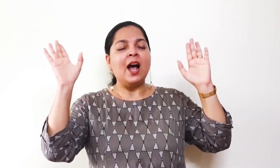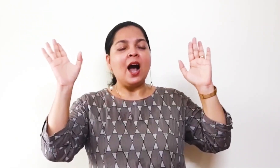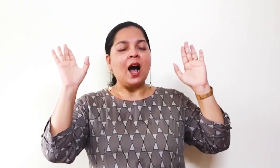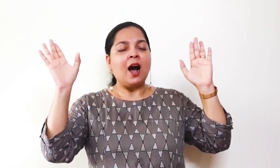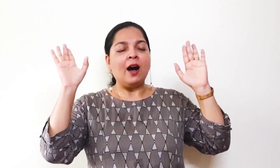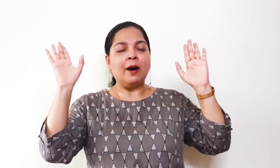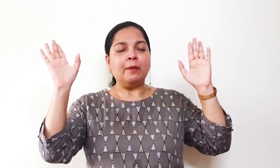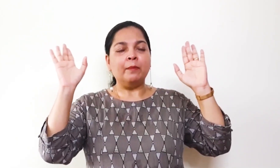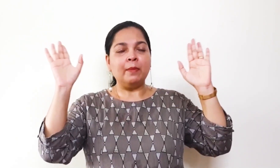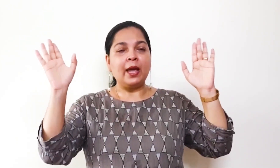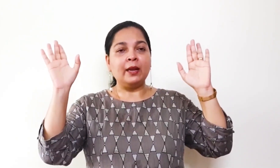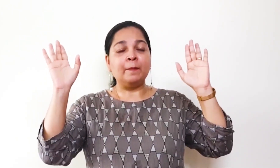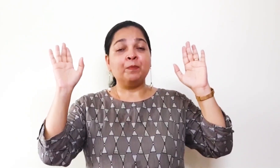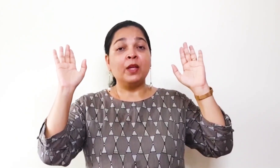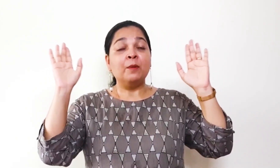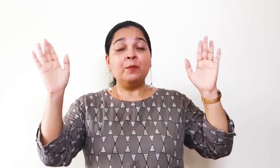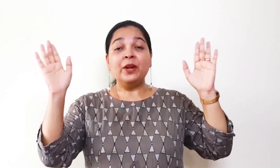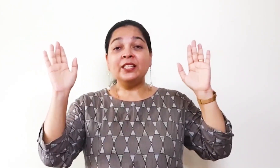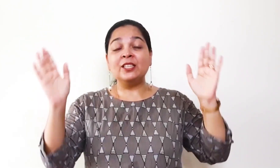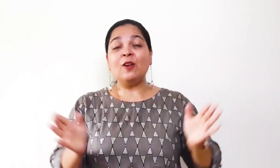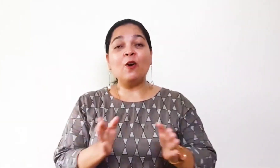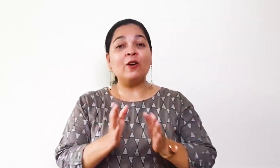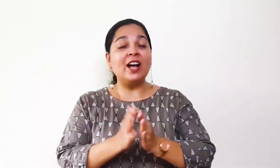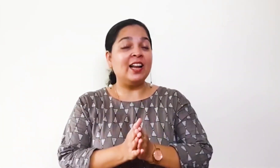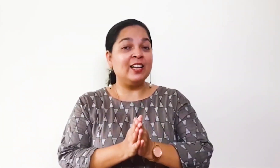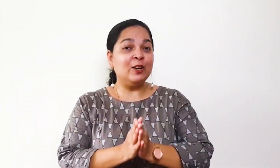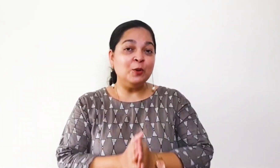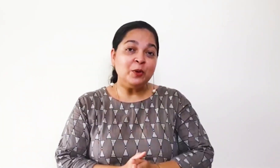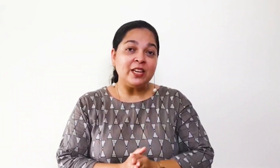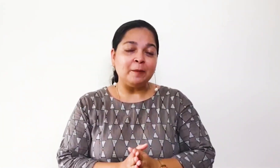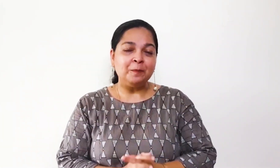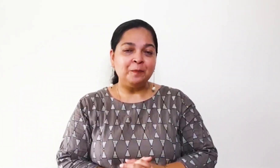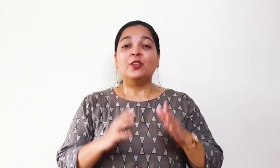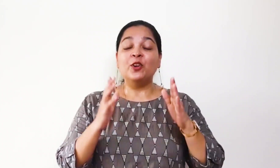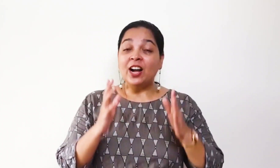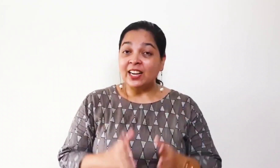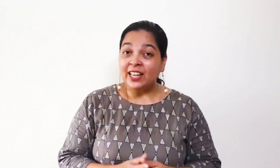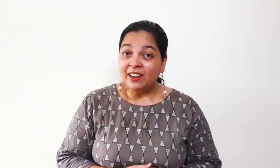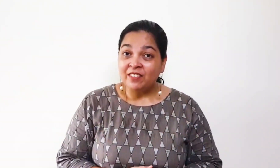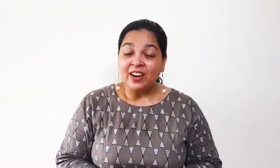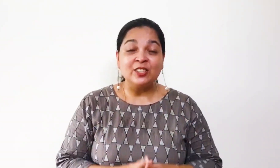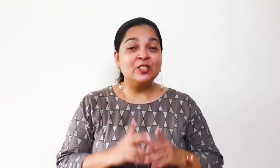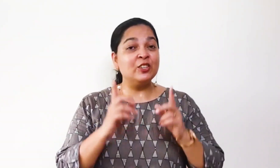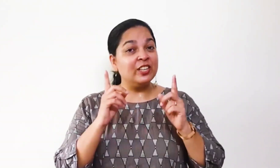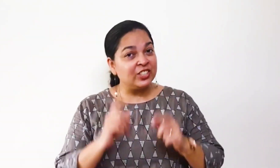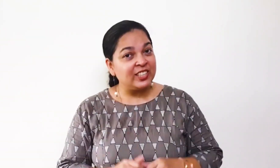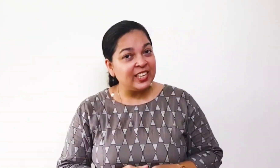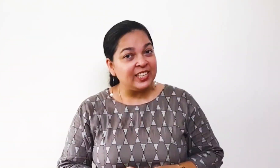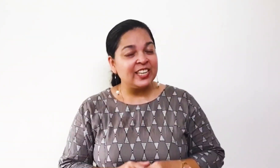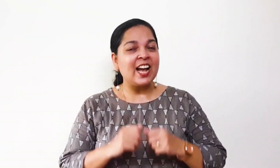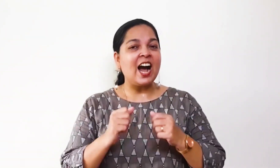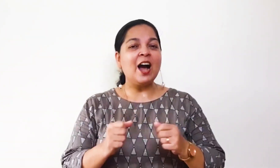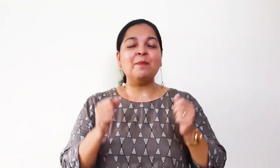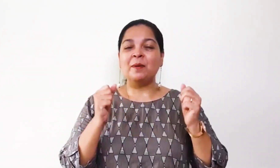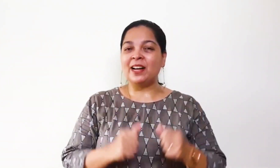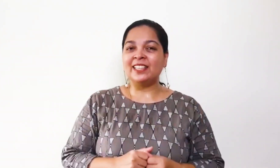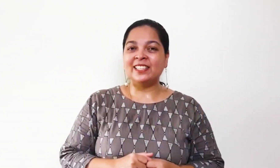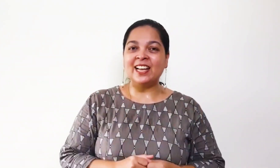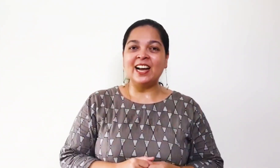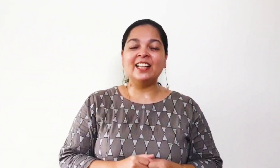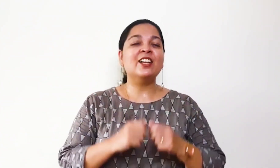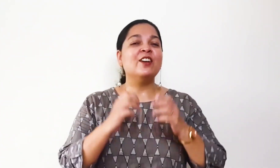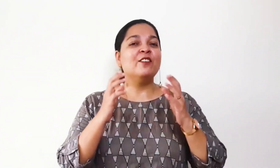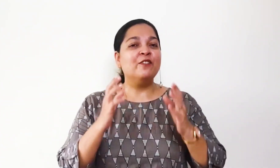हैं, आमेन। प्रेज द लॉर्ड, हालेलुया। तो अगले रविवार सुनिश्चित कीजिए कि आप